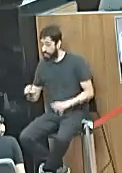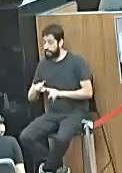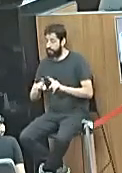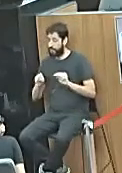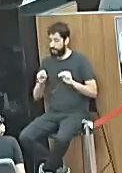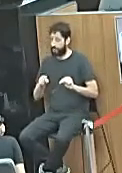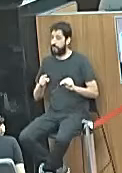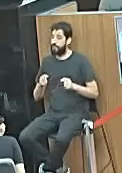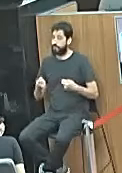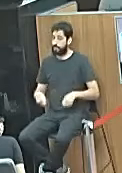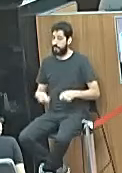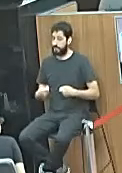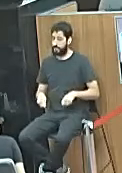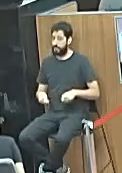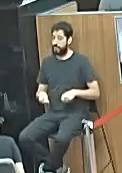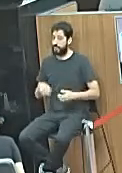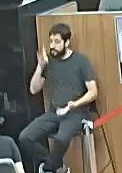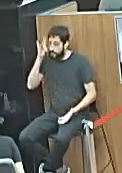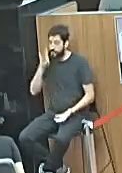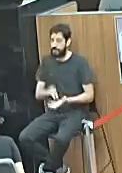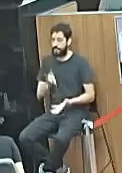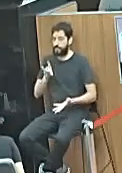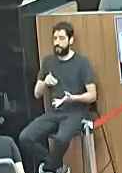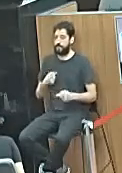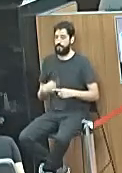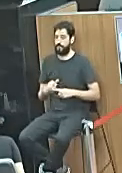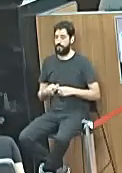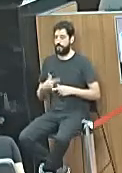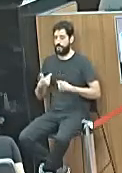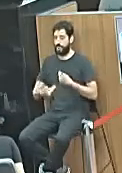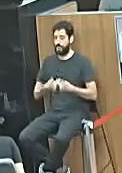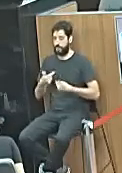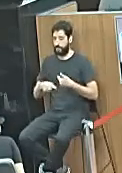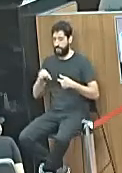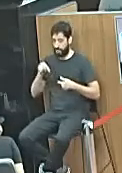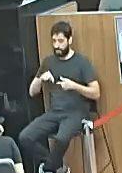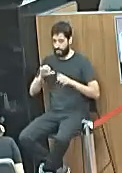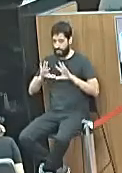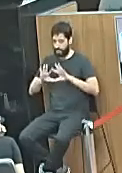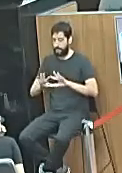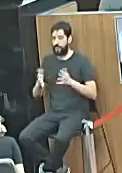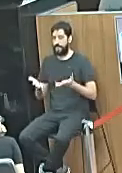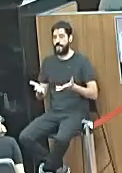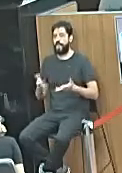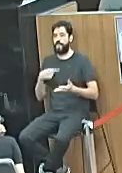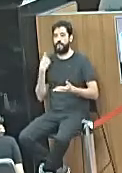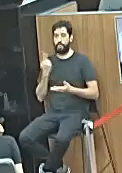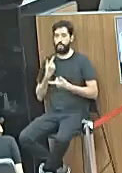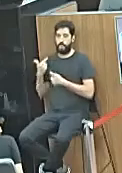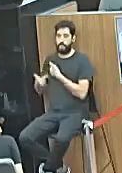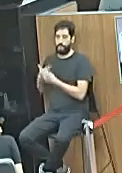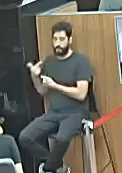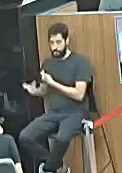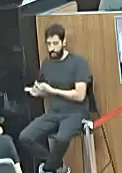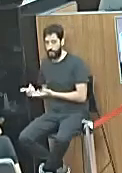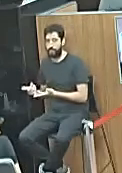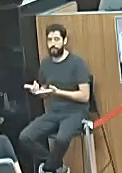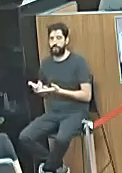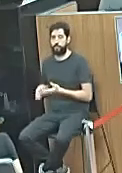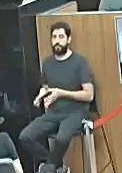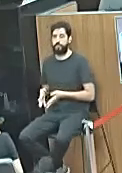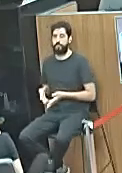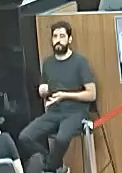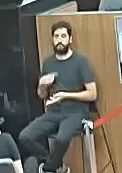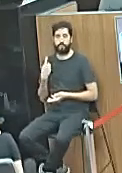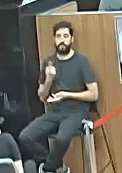ele tem que ser real ou é porque os trabalhadores aqui da assembleia nós trabalhadores e trabalhadoras